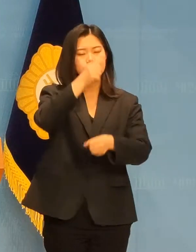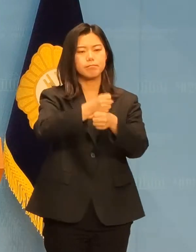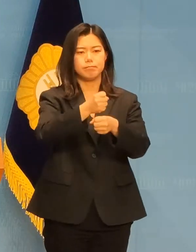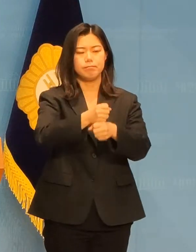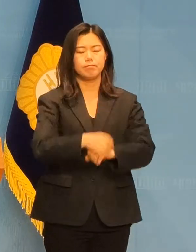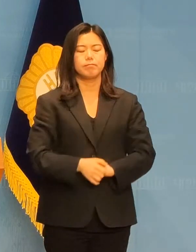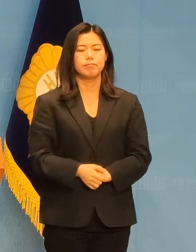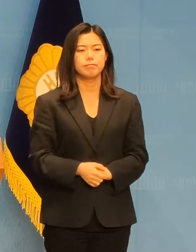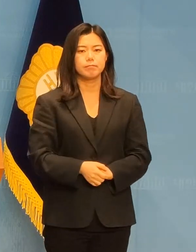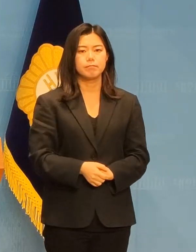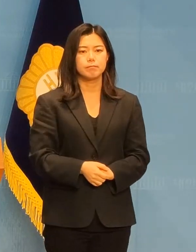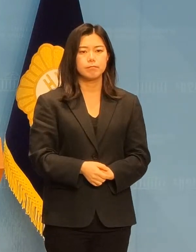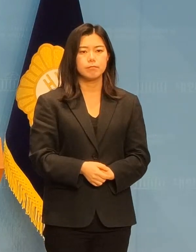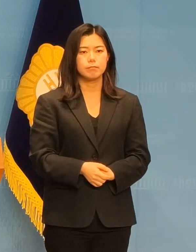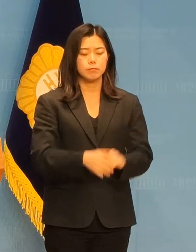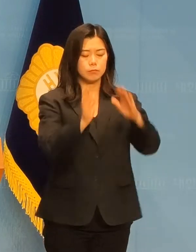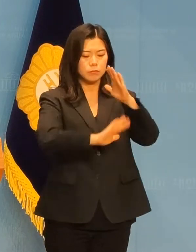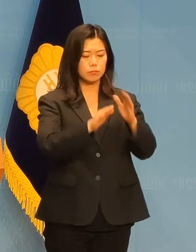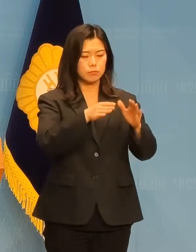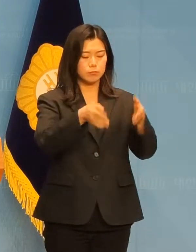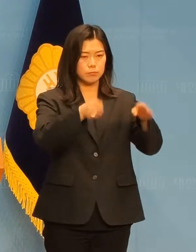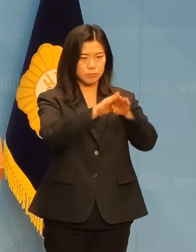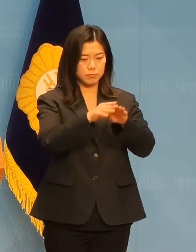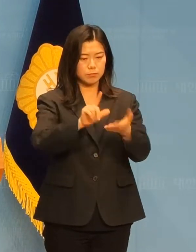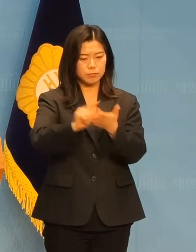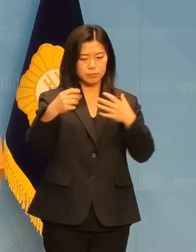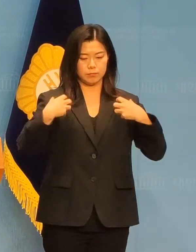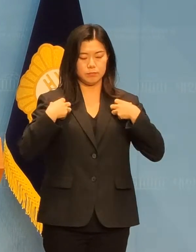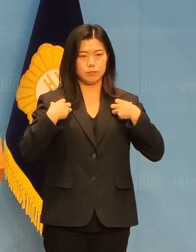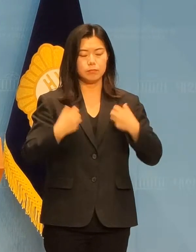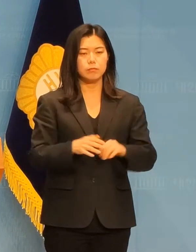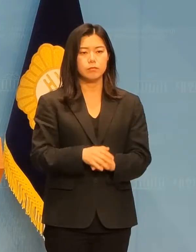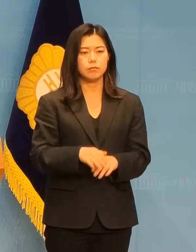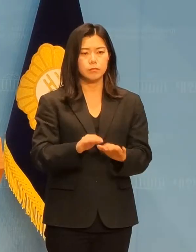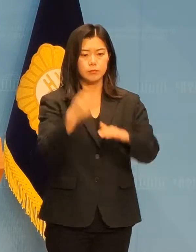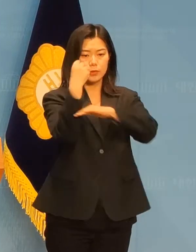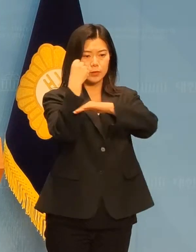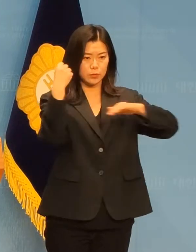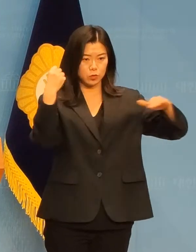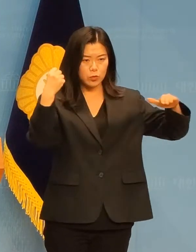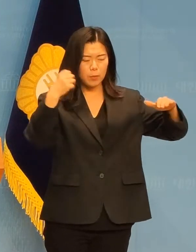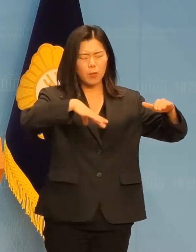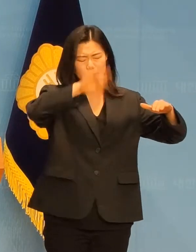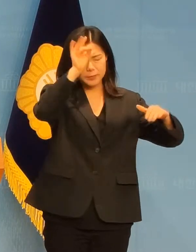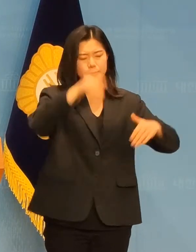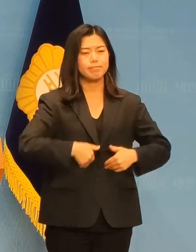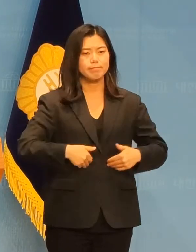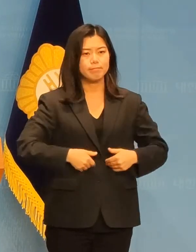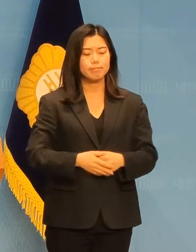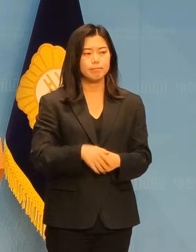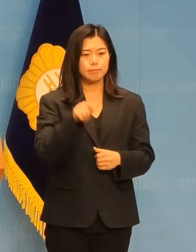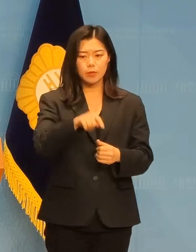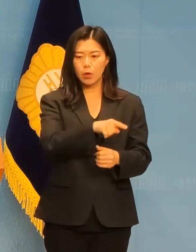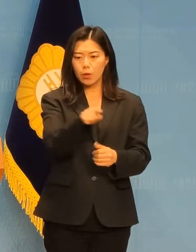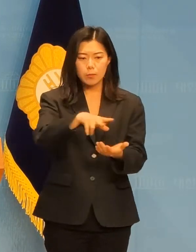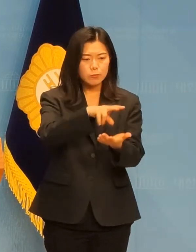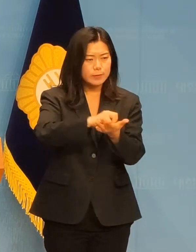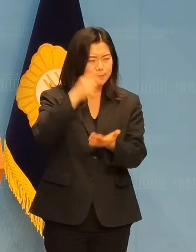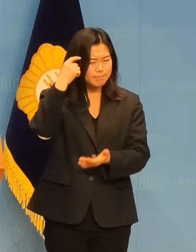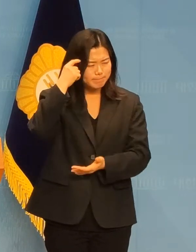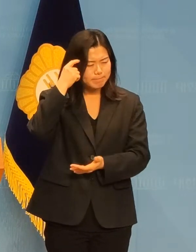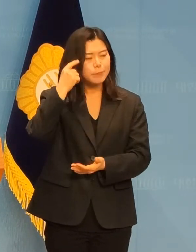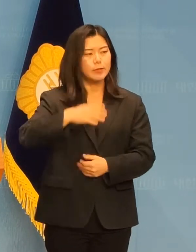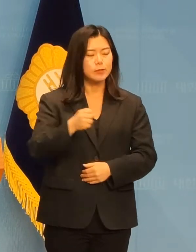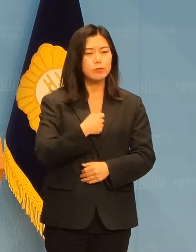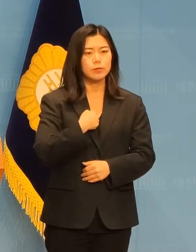있습니다. 공공기관과 지방정부는 누구보다 먼저 기준을 세워야 합니다. 이러한 문제의식에서 저는